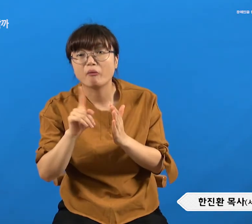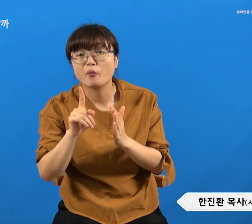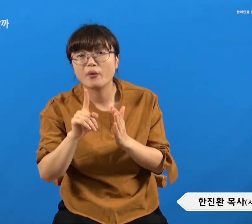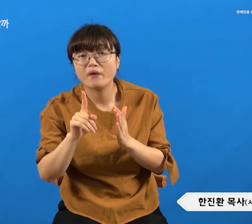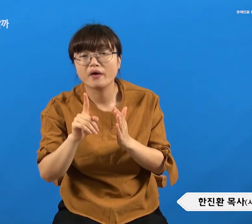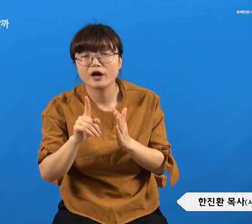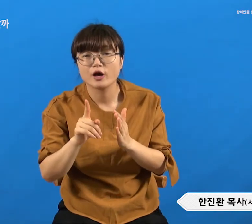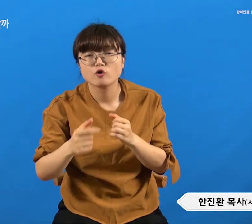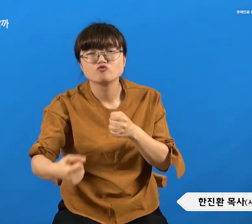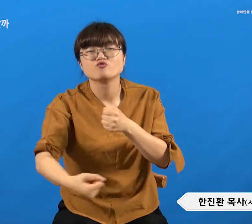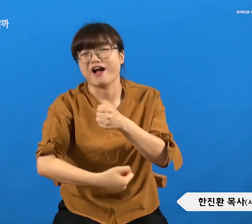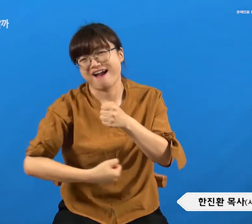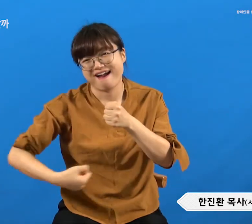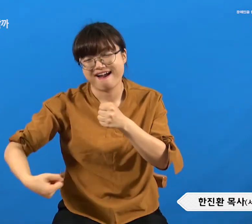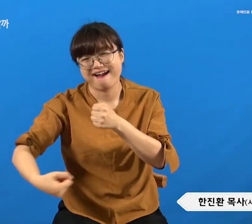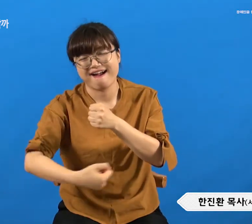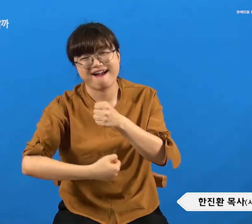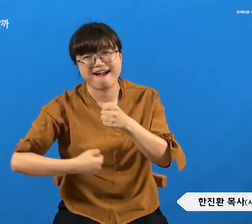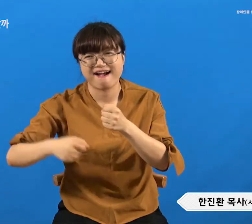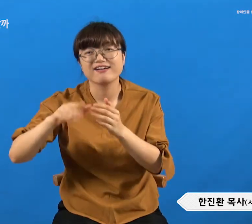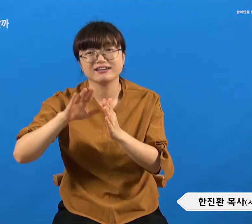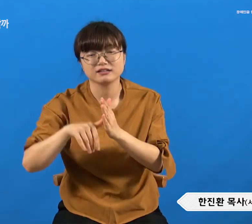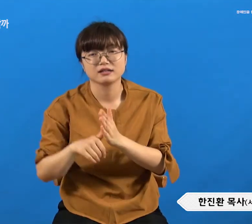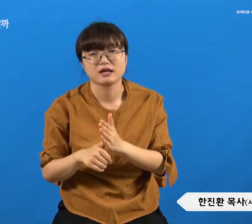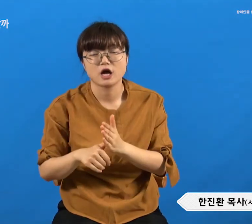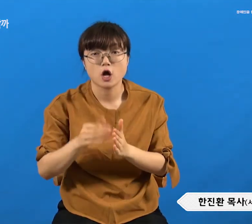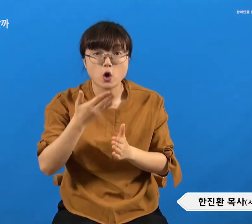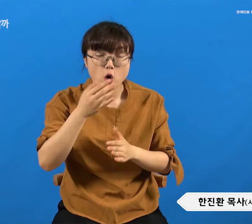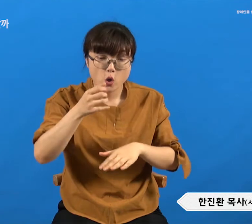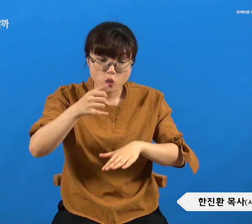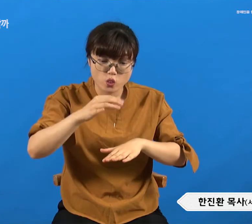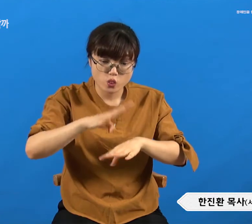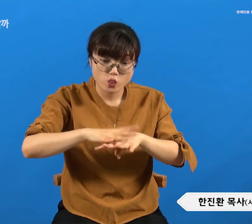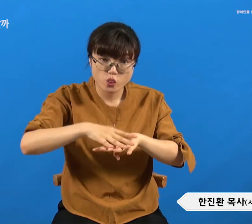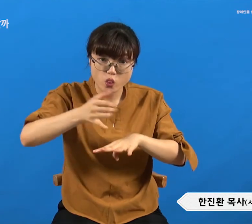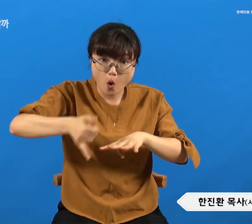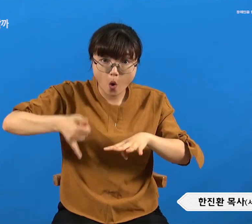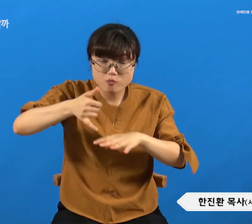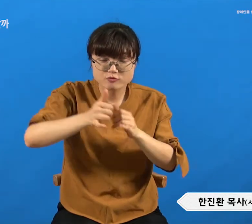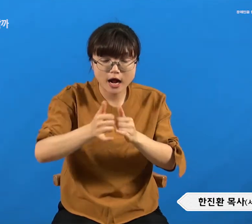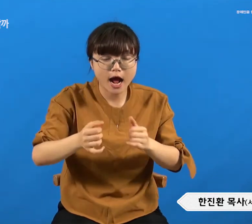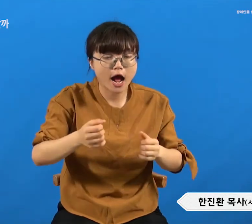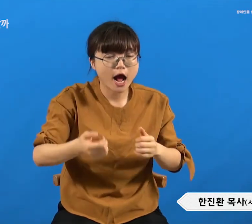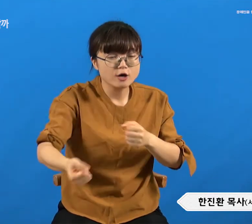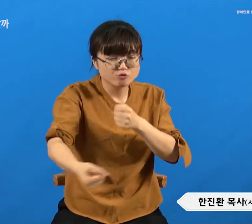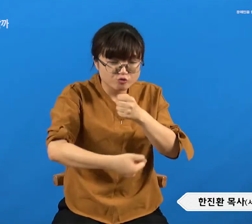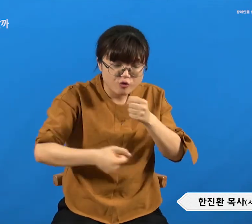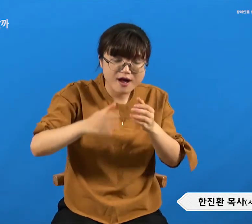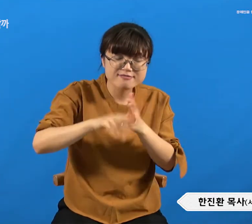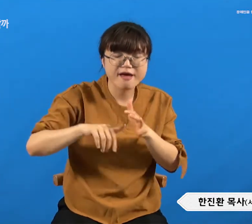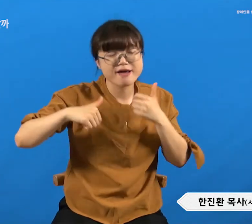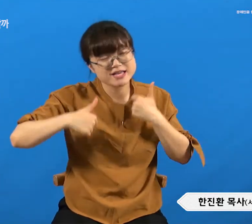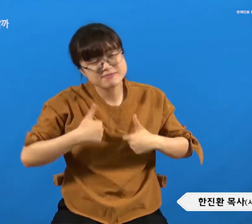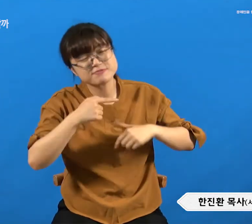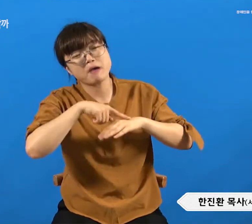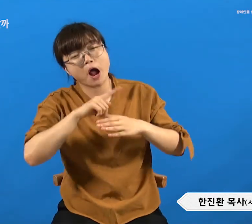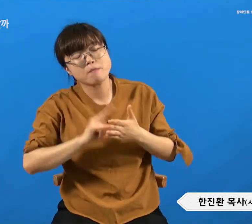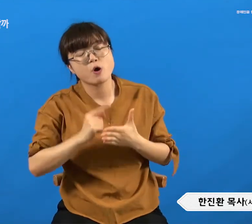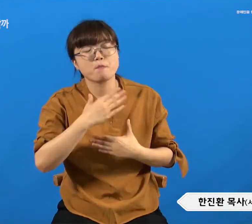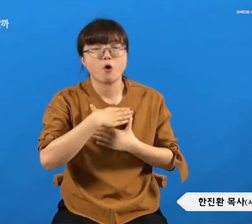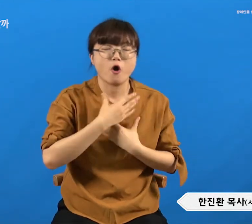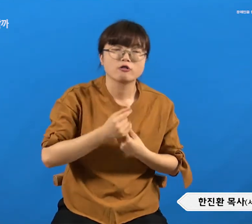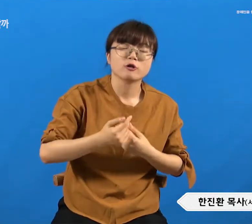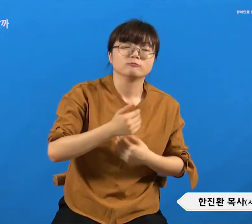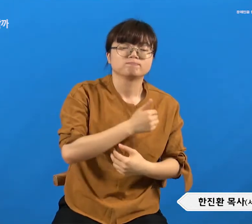후반전은 수확의 시기입니다. 농부가 수확을 할 때는 기쁘고 즐거운 마음으로